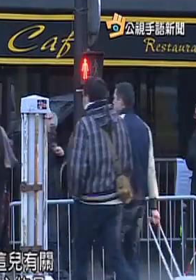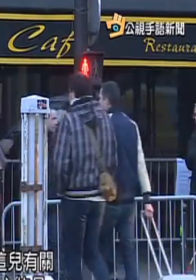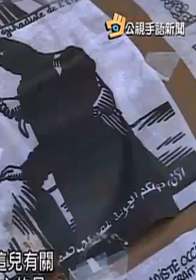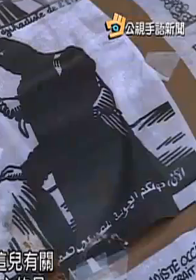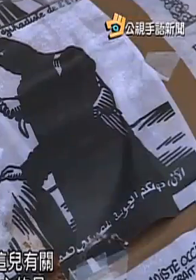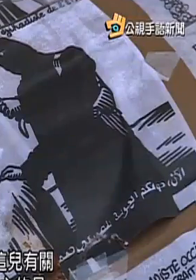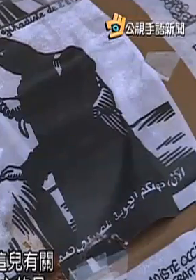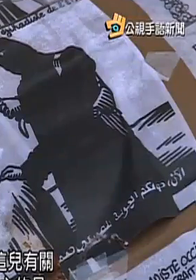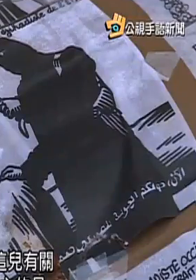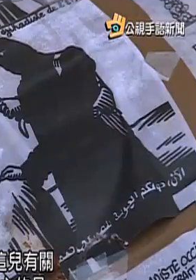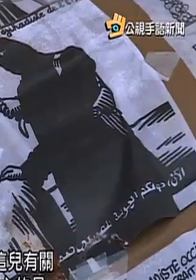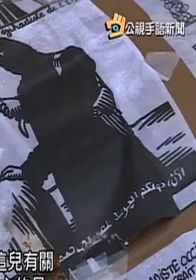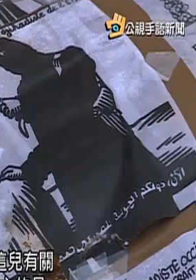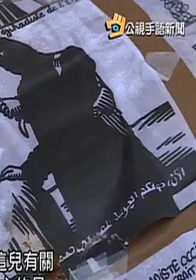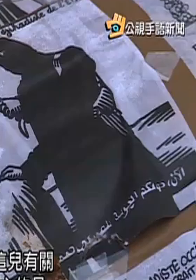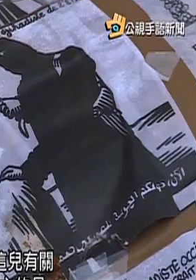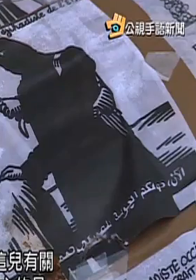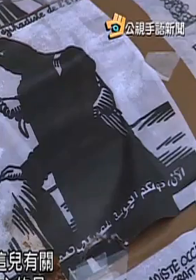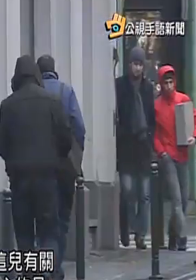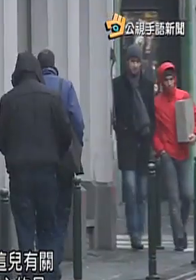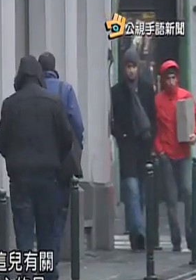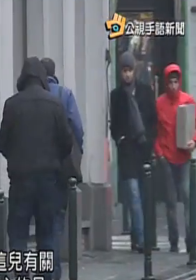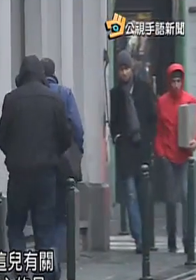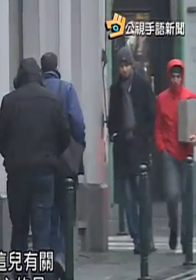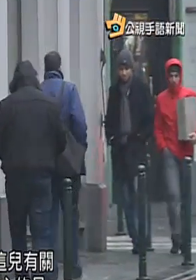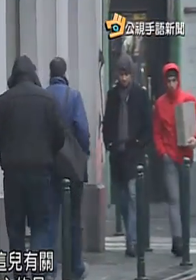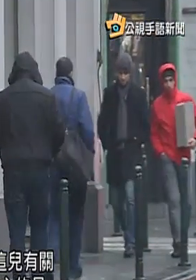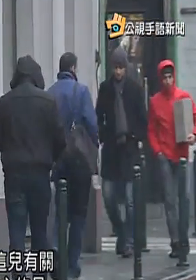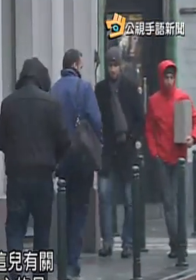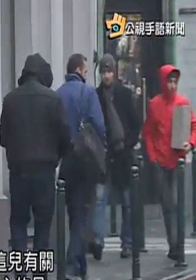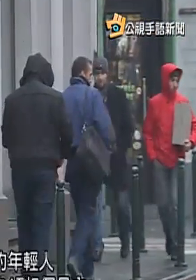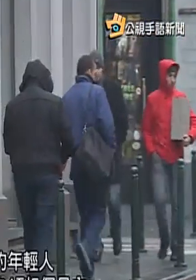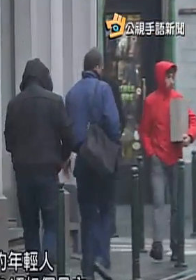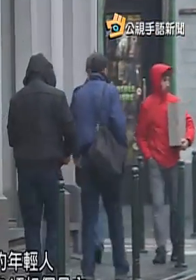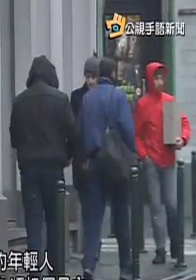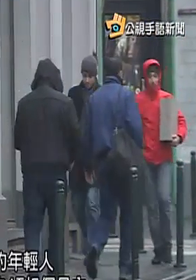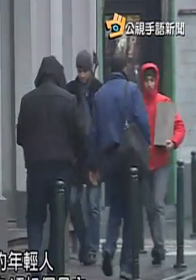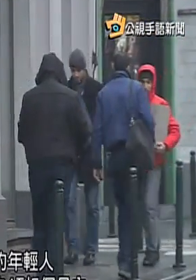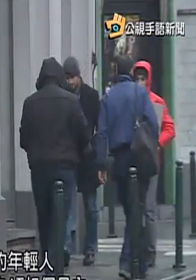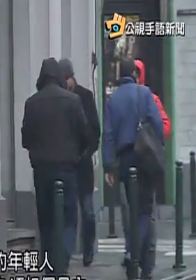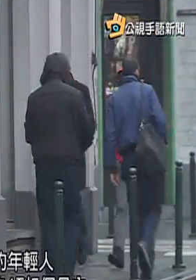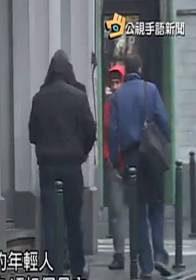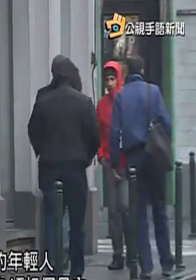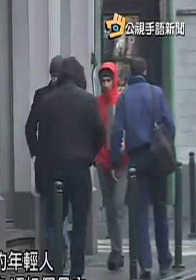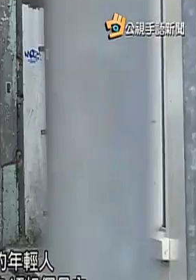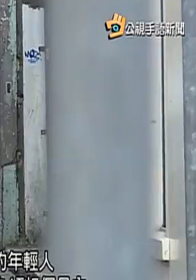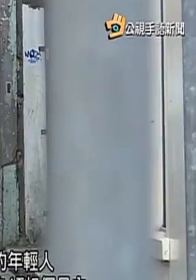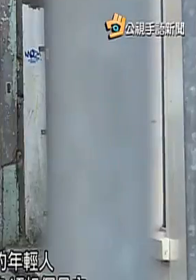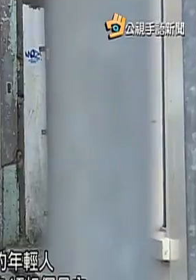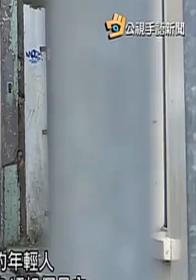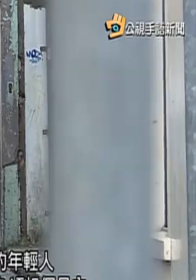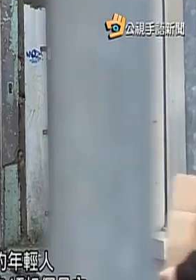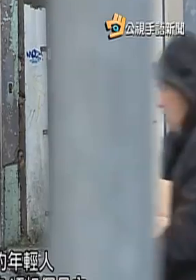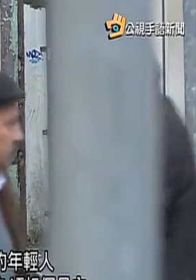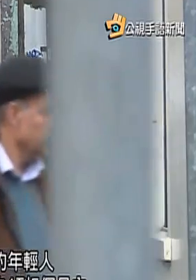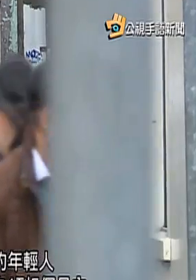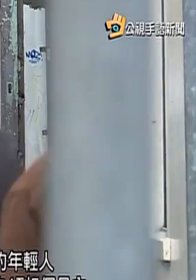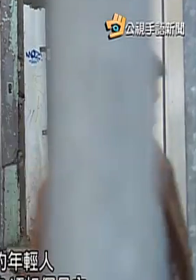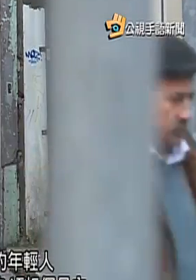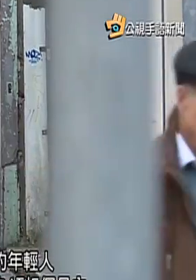乎都和这儿有关。最令人忧心的是，一个普通的年轻人很可能在极短的4-5个月内